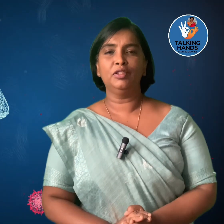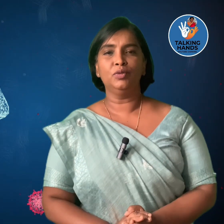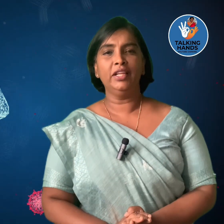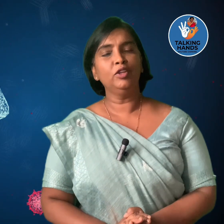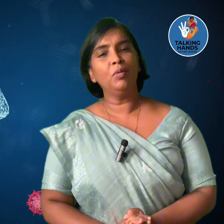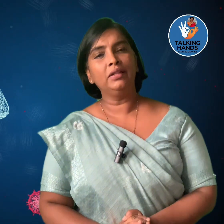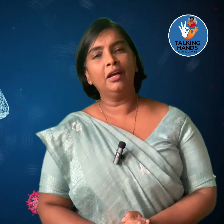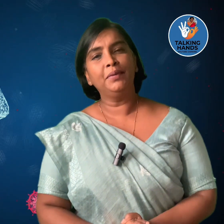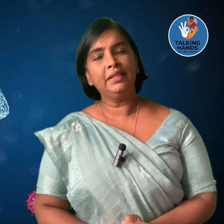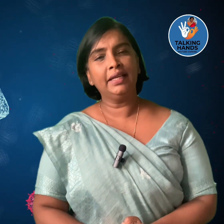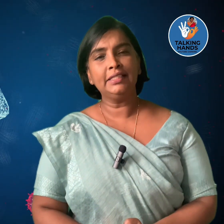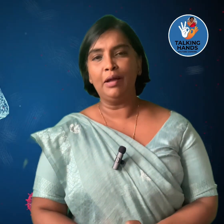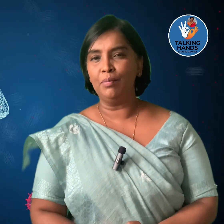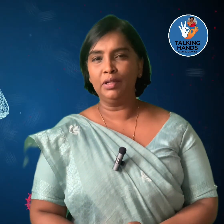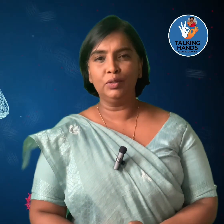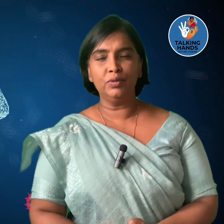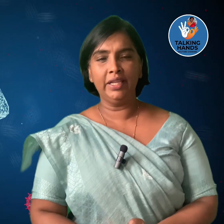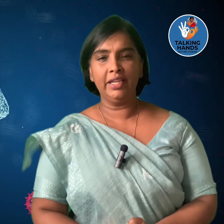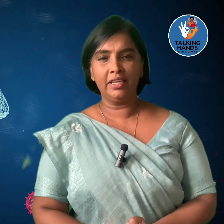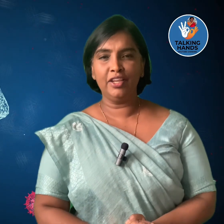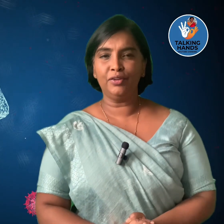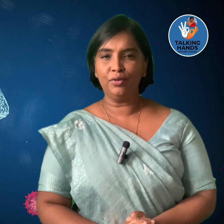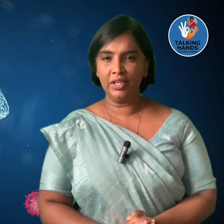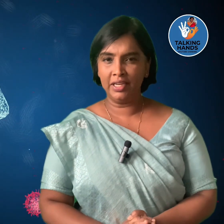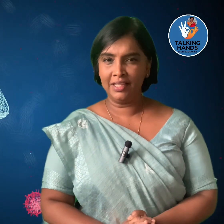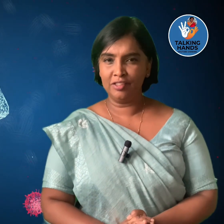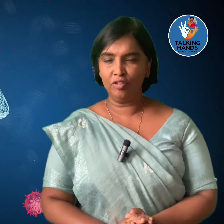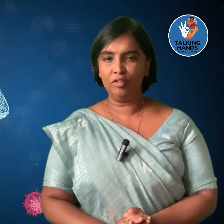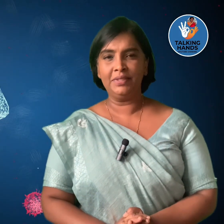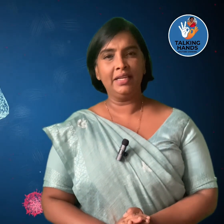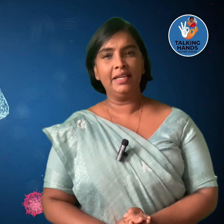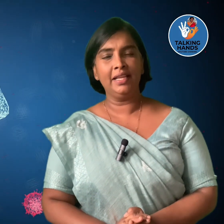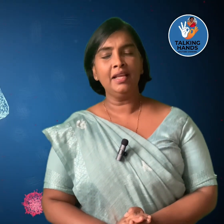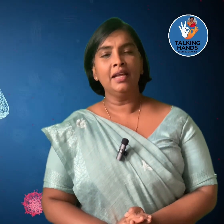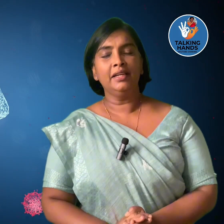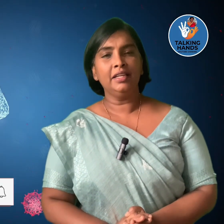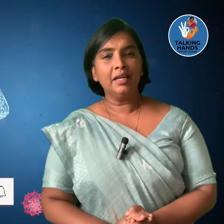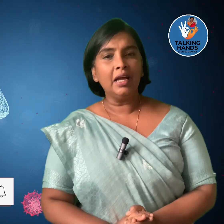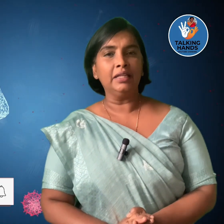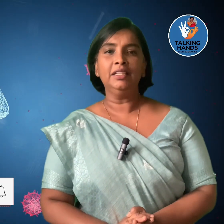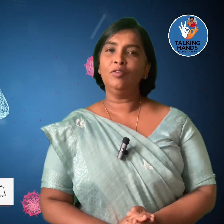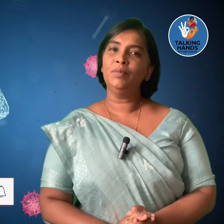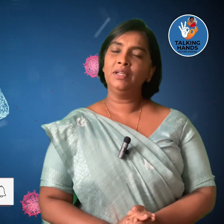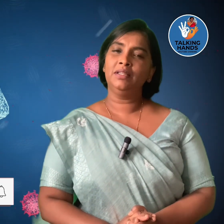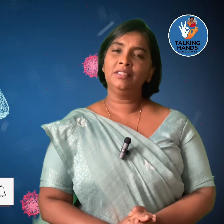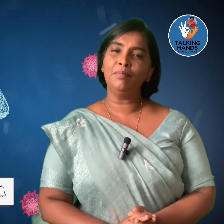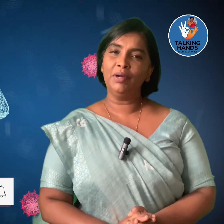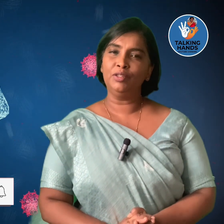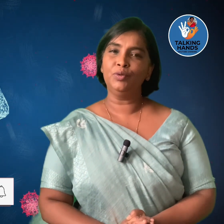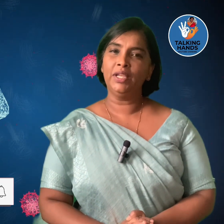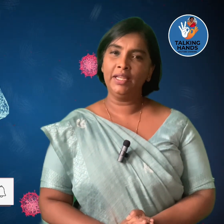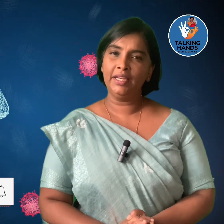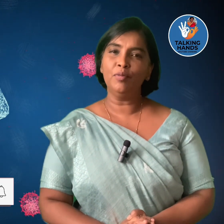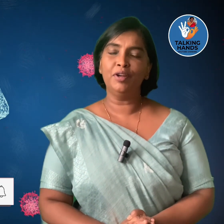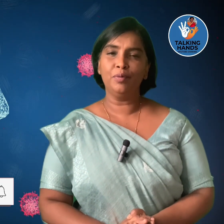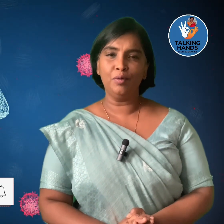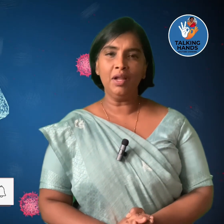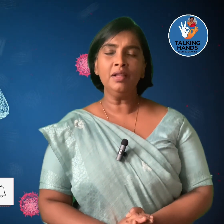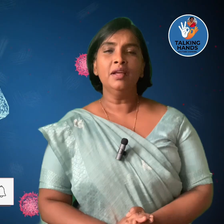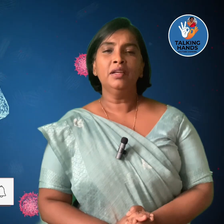ඔබට ලබා දුන්නා. ඉතින් ඔබ අද අපිත් එක්ක සම්බන්ධ වුණු කෙනෙක් නයි Talking Nance YouTube channel එක අපිට අද ඔබ සම්බන්ධ වුණු කෙනෙක් නම් ඔබට පුළුවන්